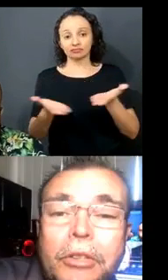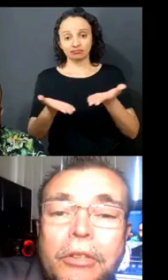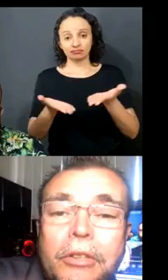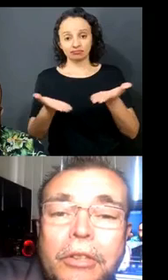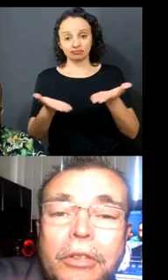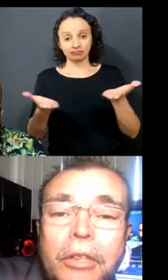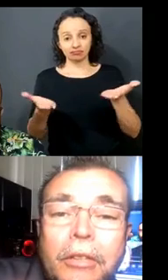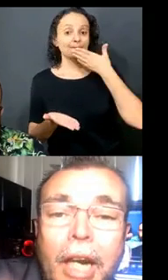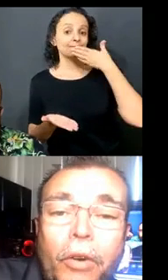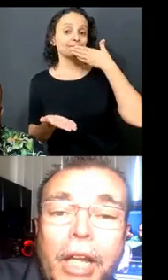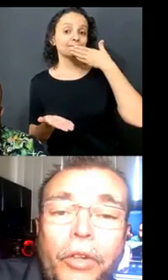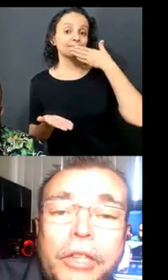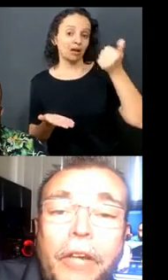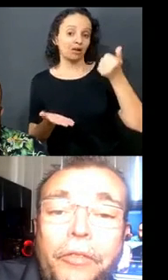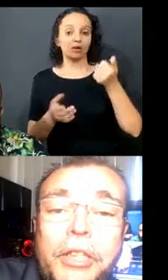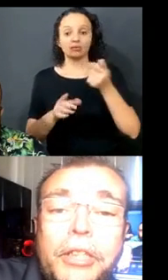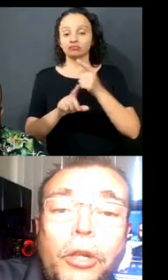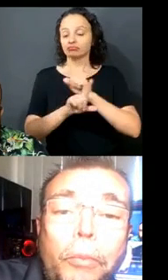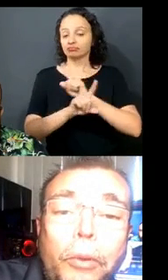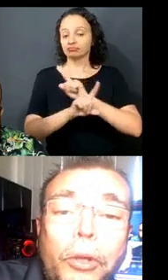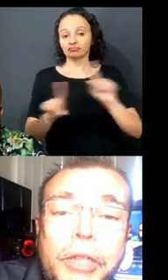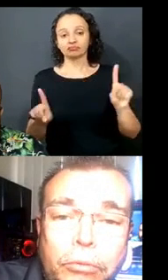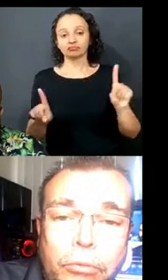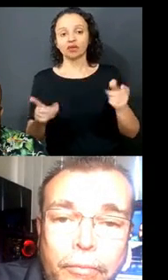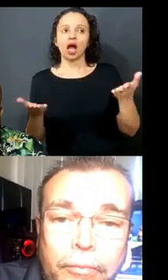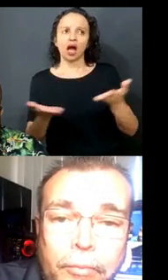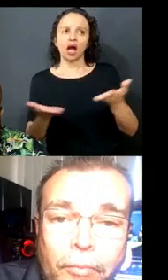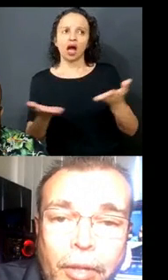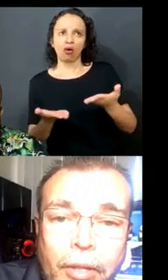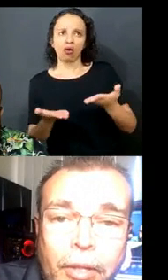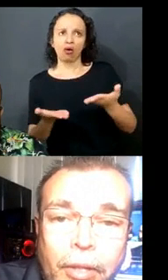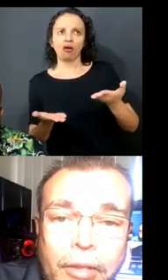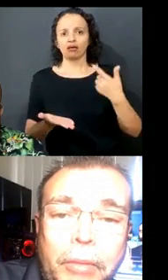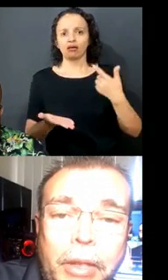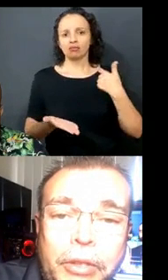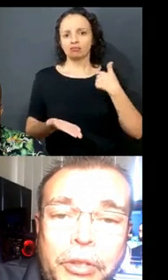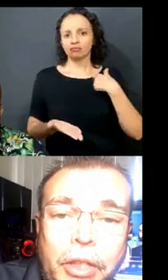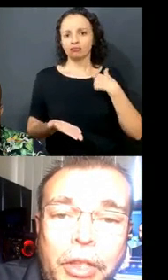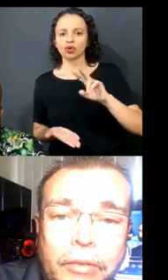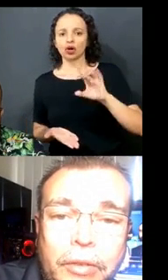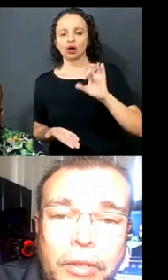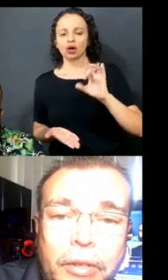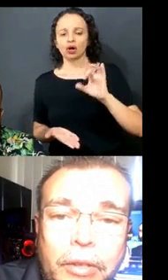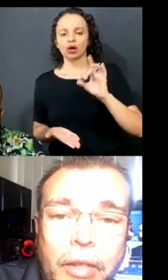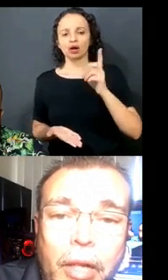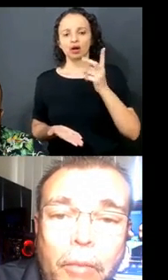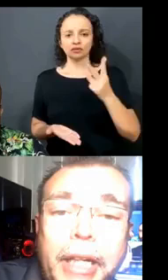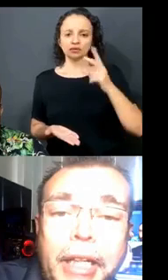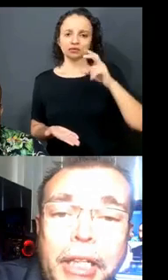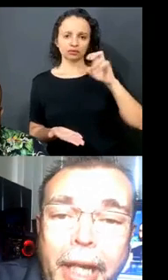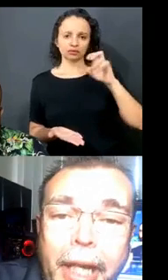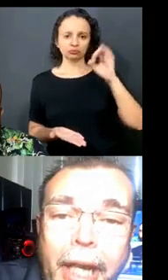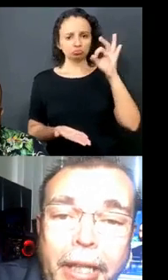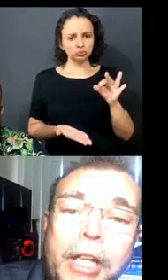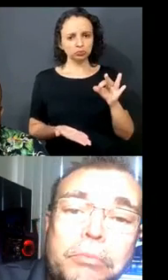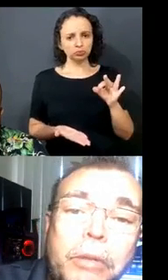pessoas juntas, agora eu vou ter 25% da membresia. Para uma igreja pequena, é fácil, mas uma